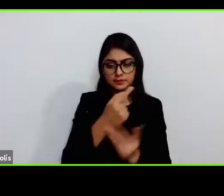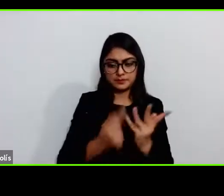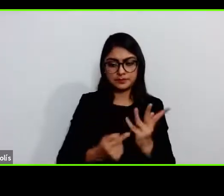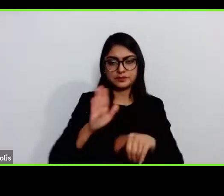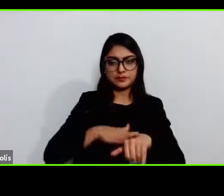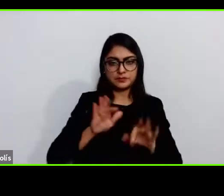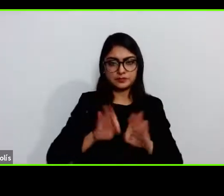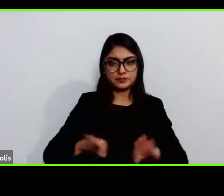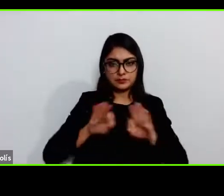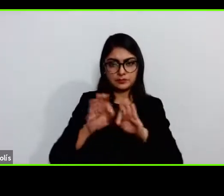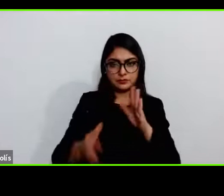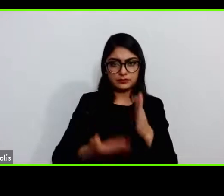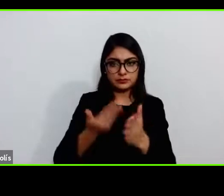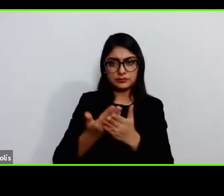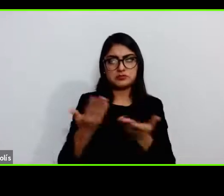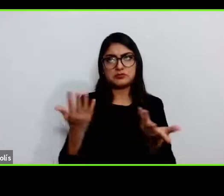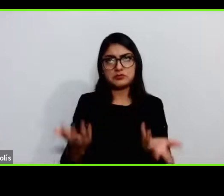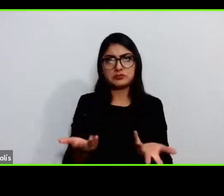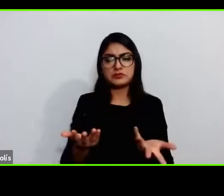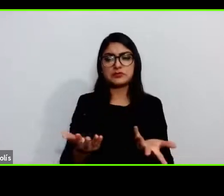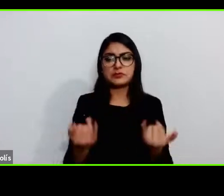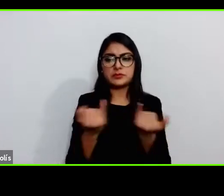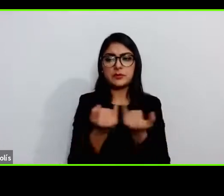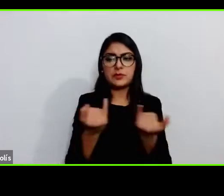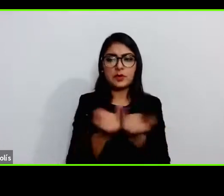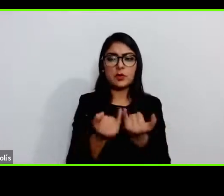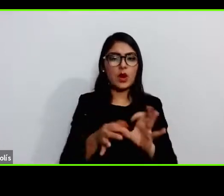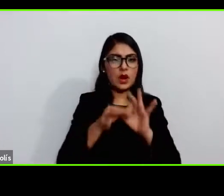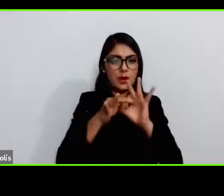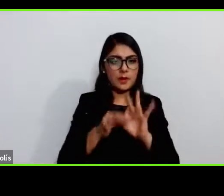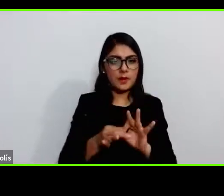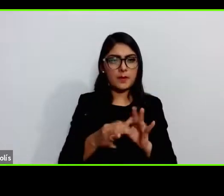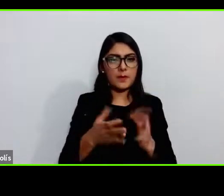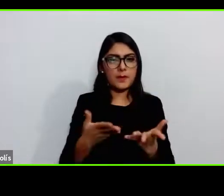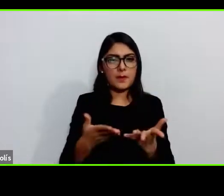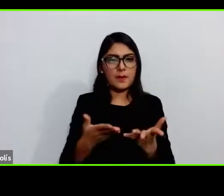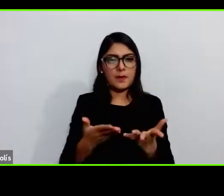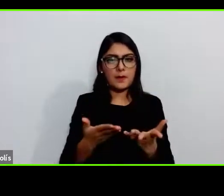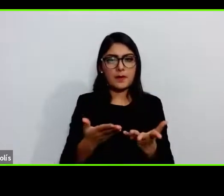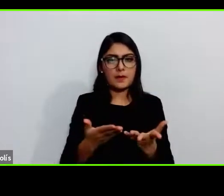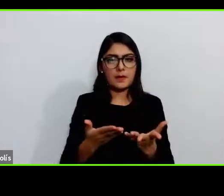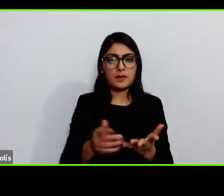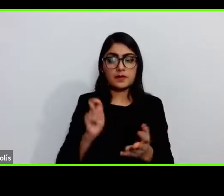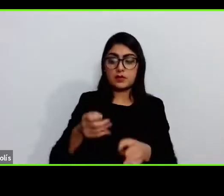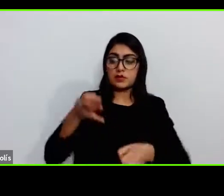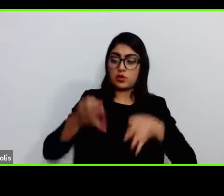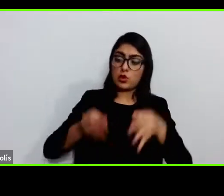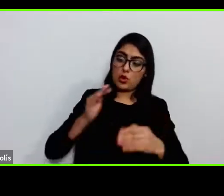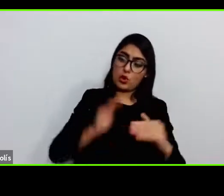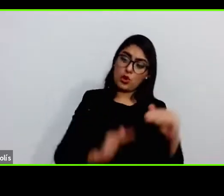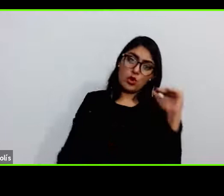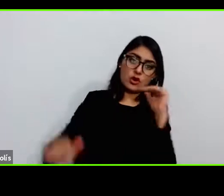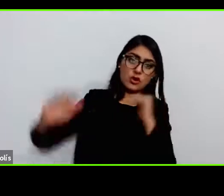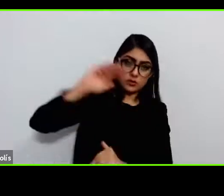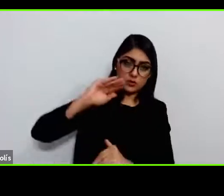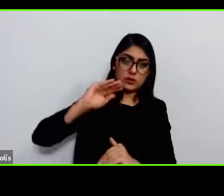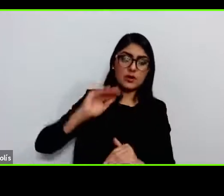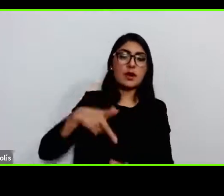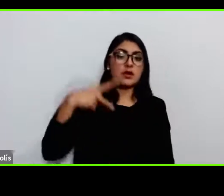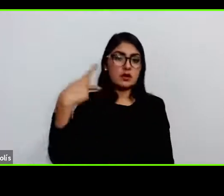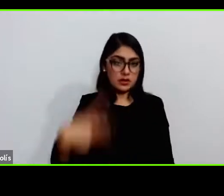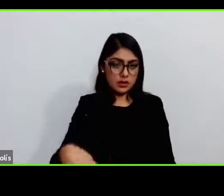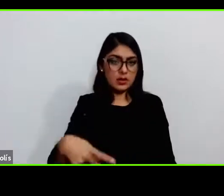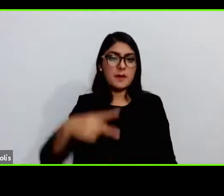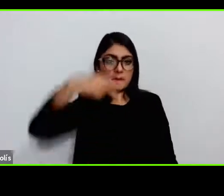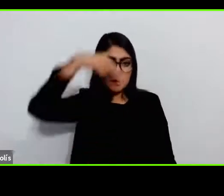obviamente, esta relación de las Cortes Supremas en el caso de la Suprema Corte Mexicana, pero de las